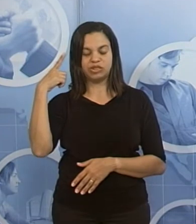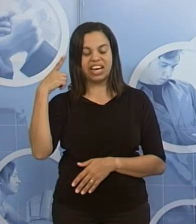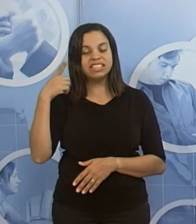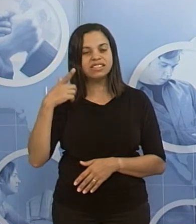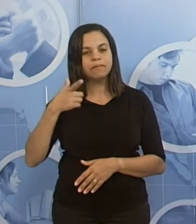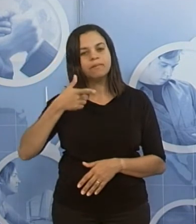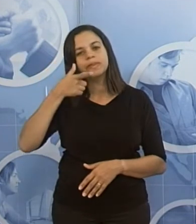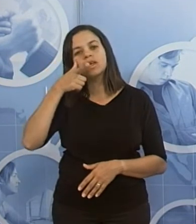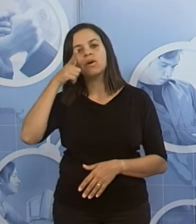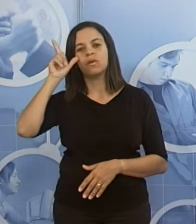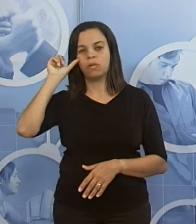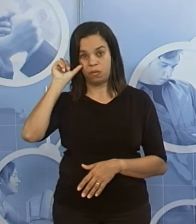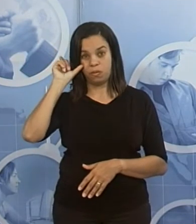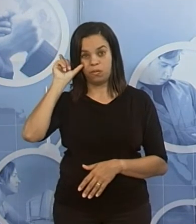vez?